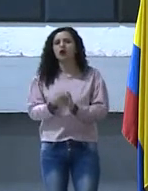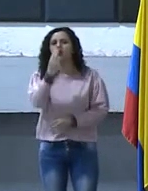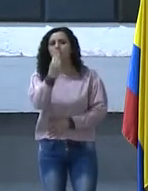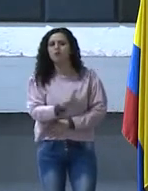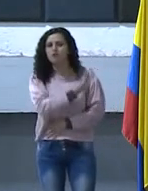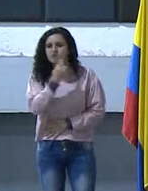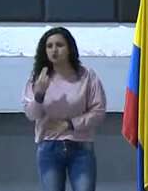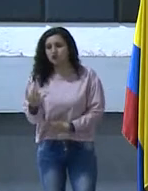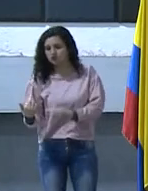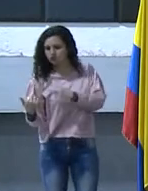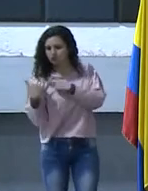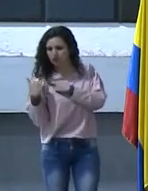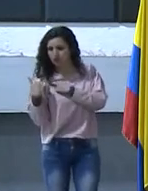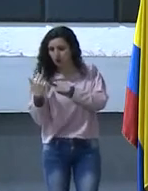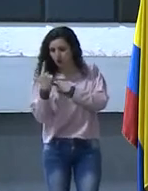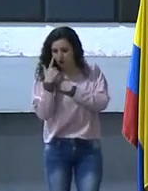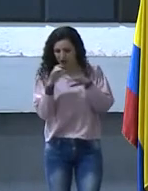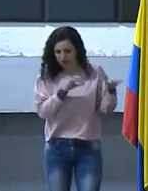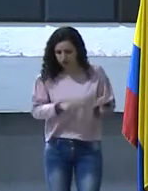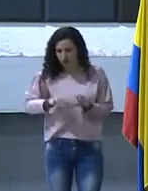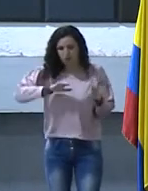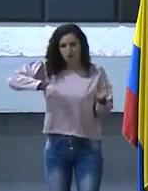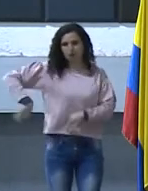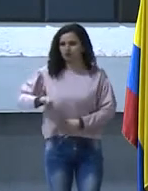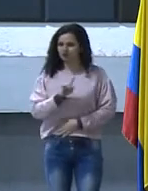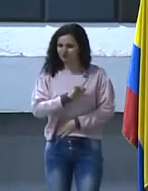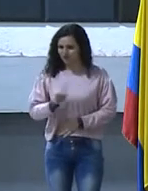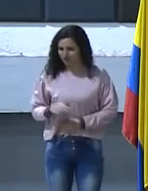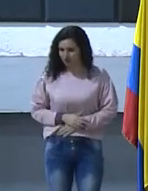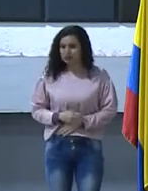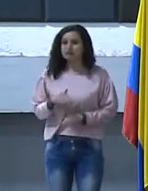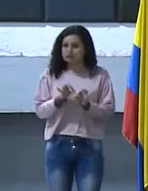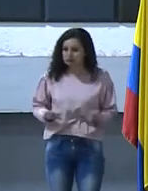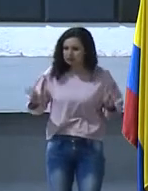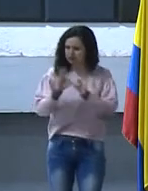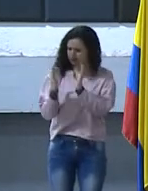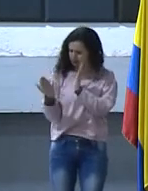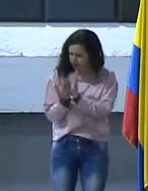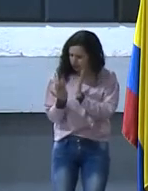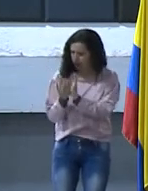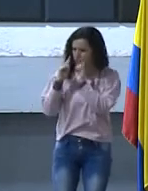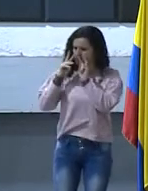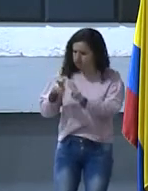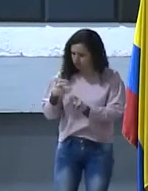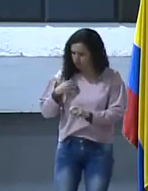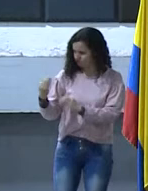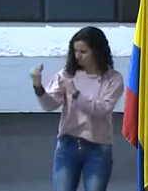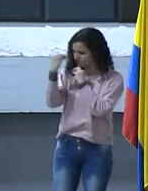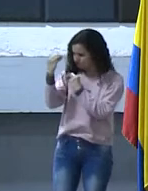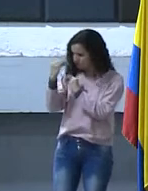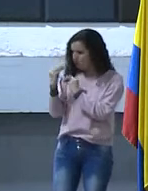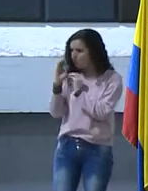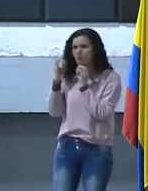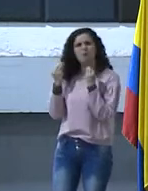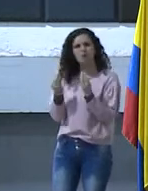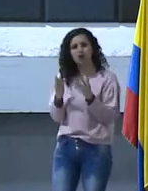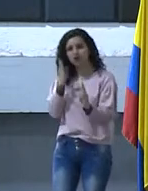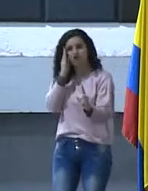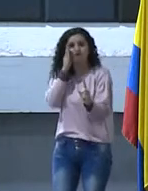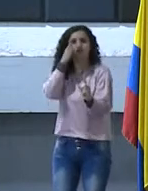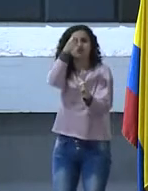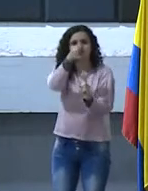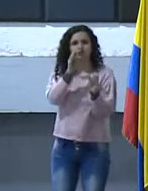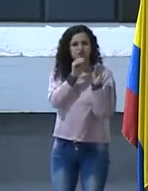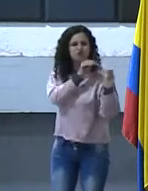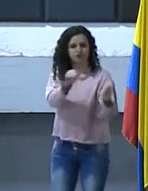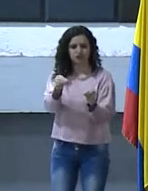no olvidarnos en la acción estudiar investigar formarnos para atender generaciones respetuosas de la